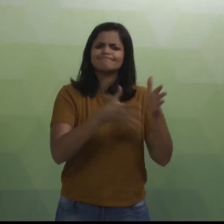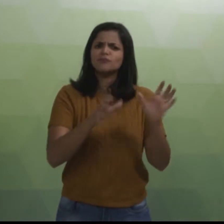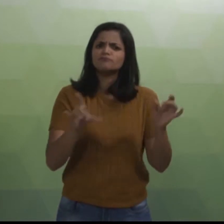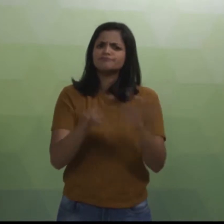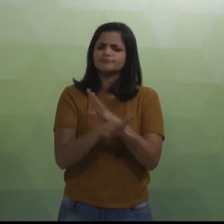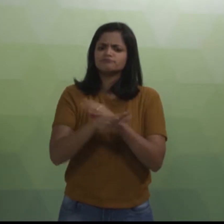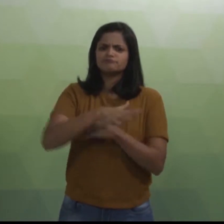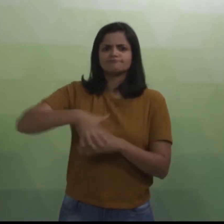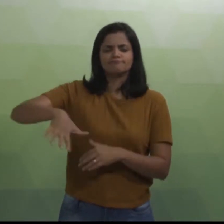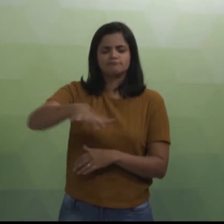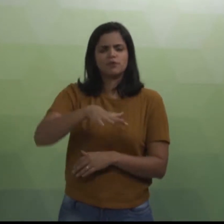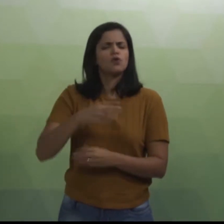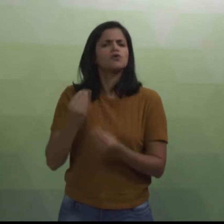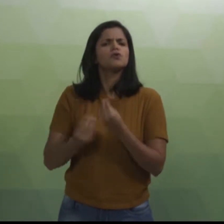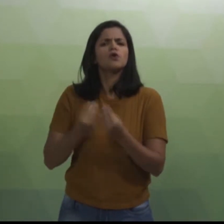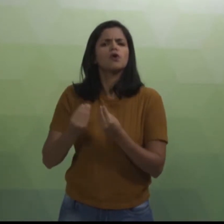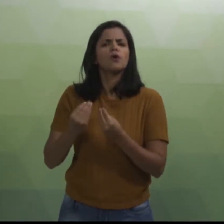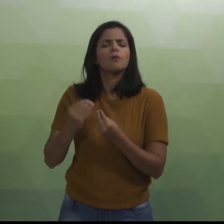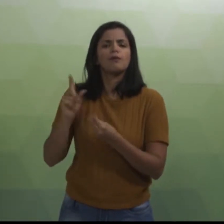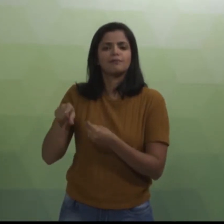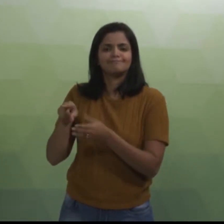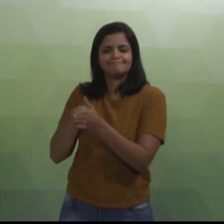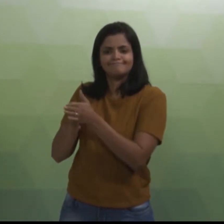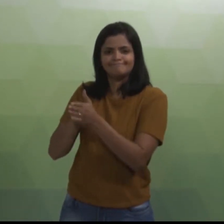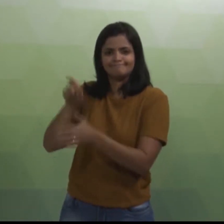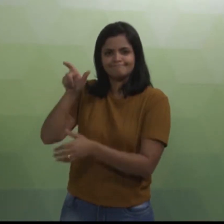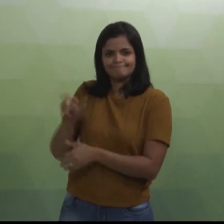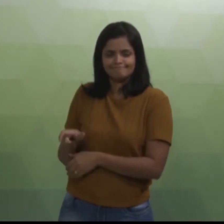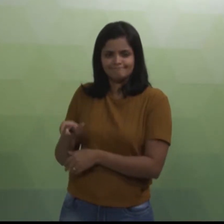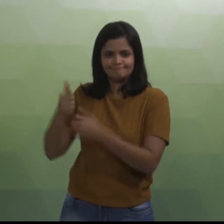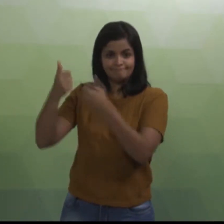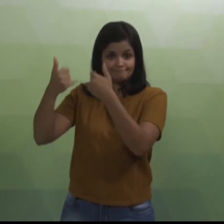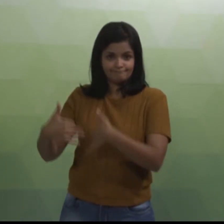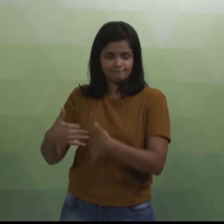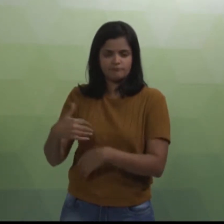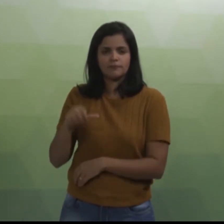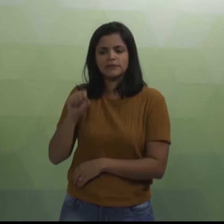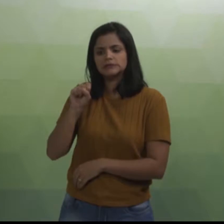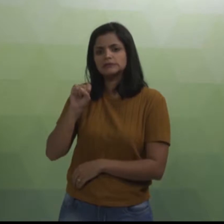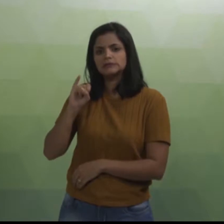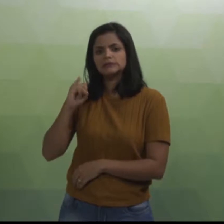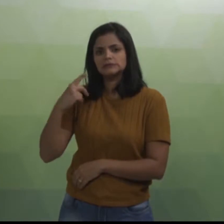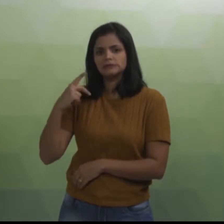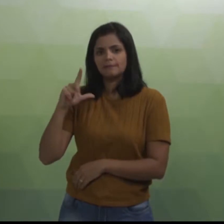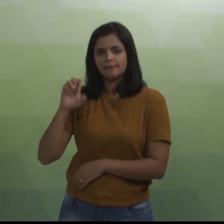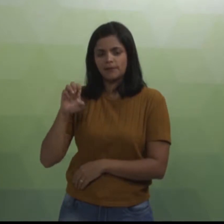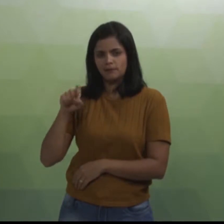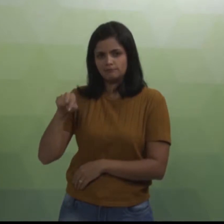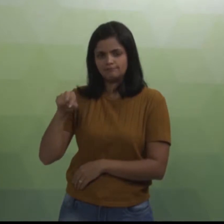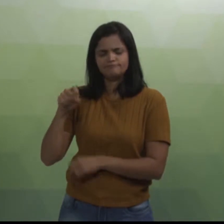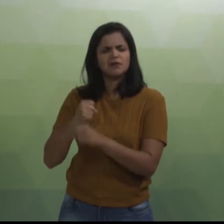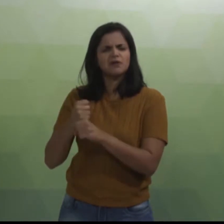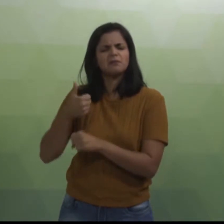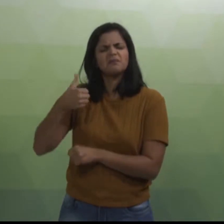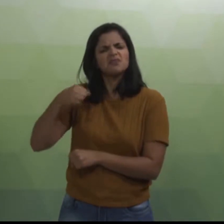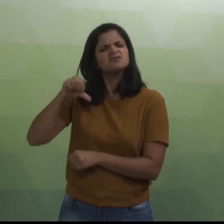E o que é incorporação na língua de sinais? Bom, existem explicações. O autor e